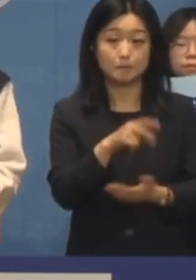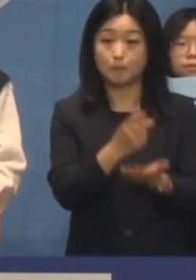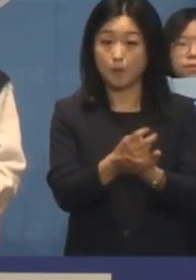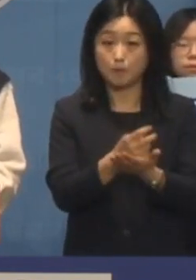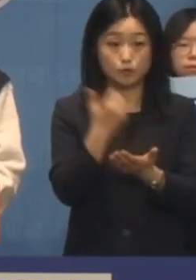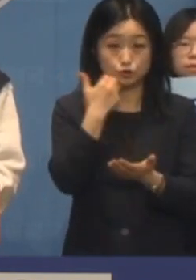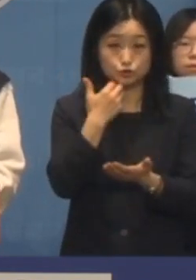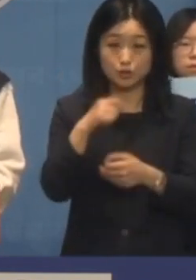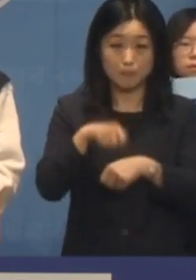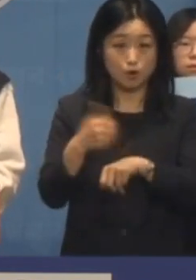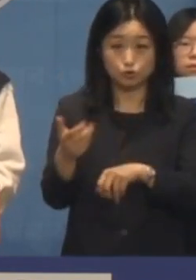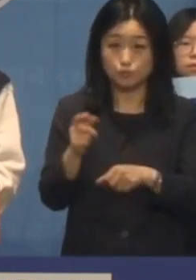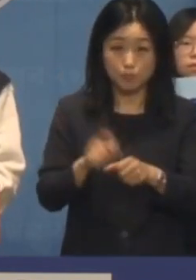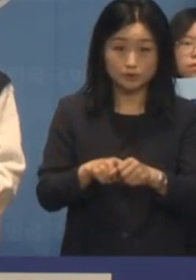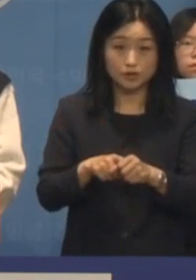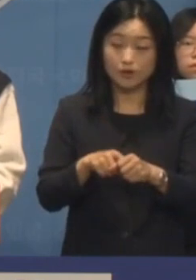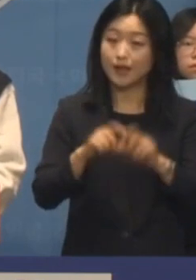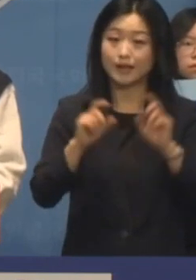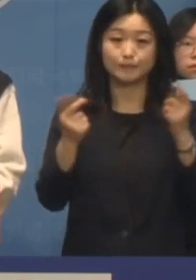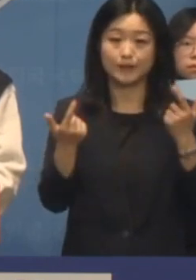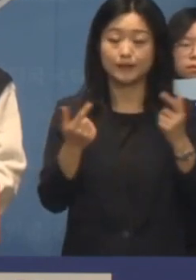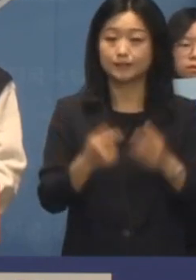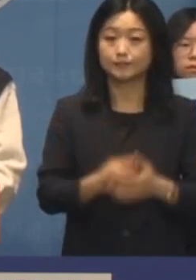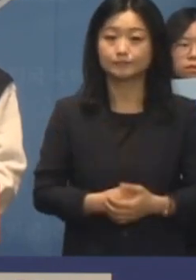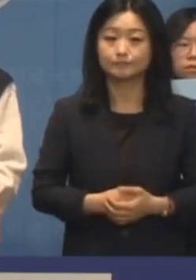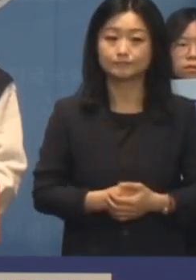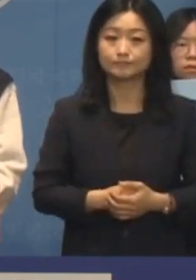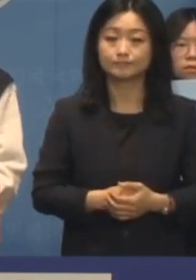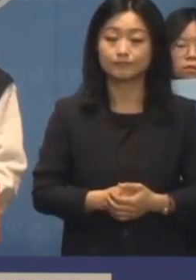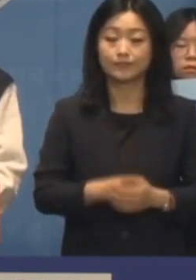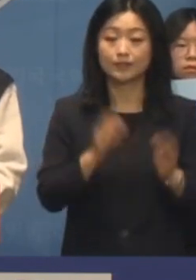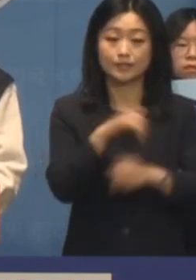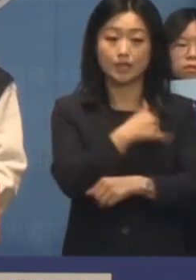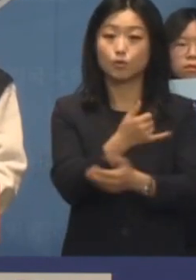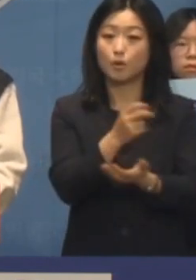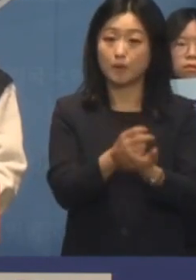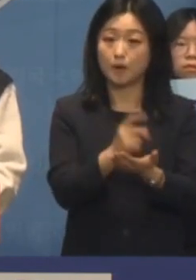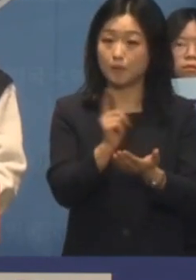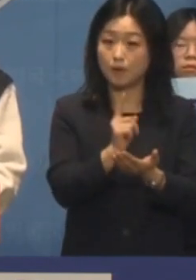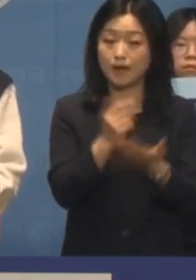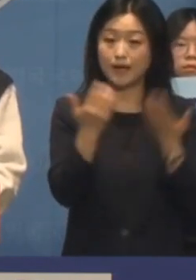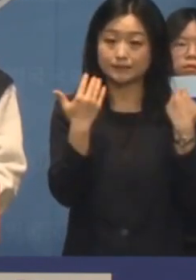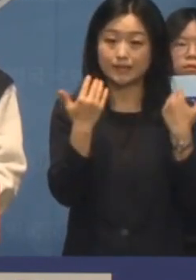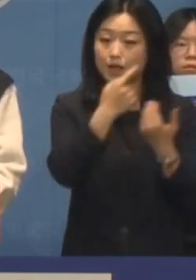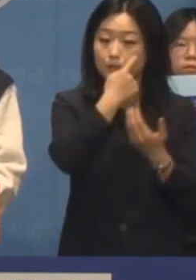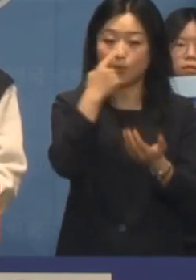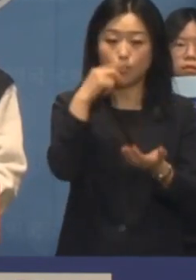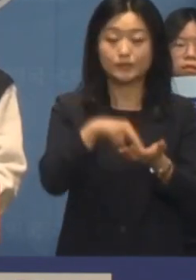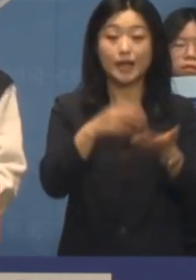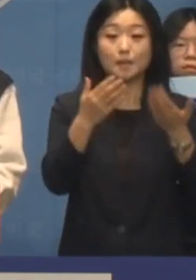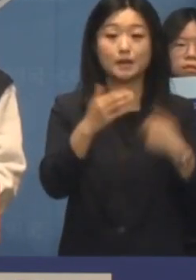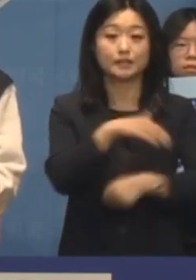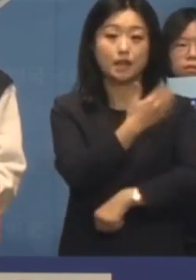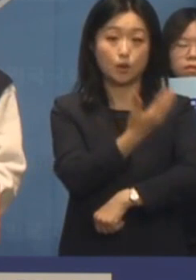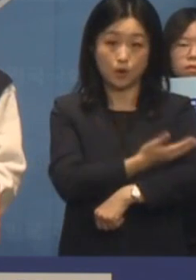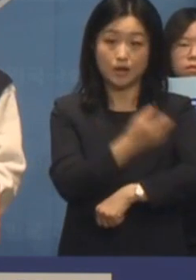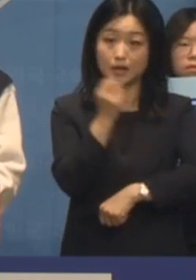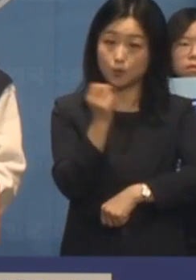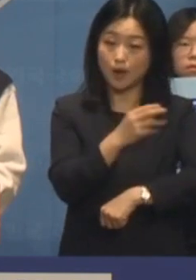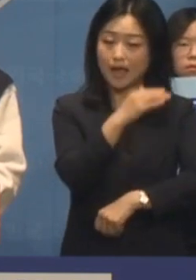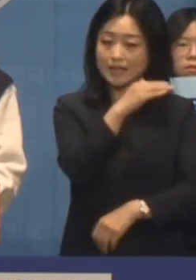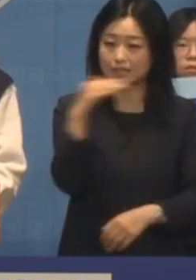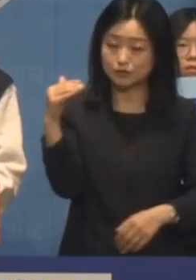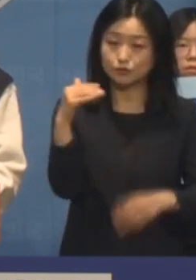누군가를 징계하거나 처벌하기 위한 법이 아니다. 실제로 학생인권법은 학생이 보장받아야 할 기본적인 권리와 최소한의